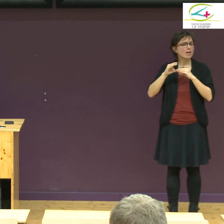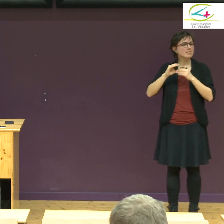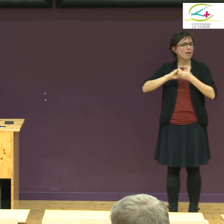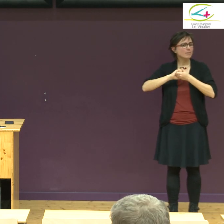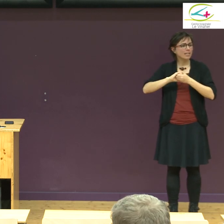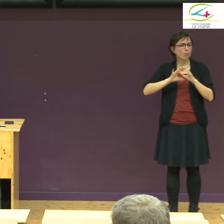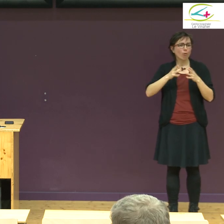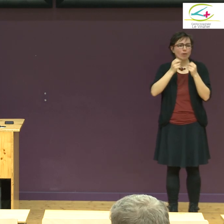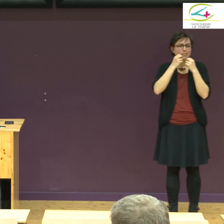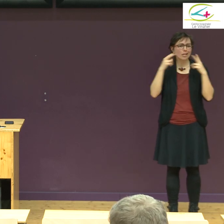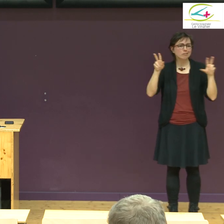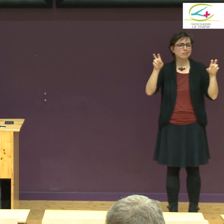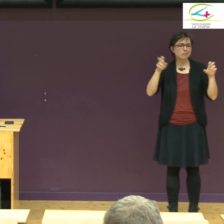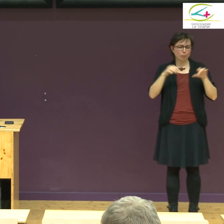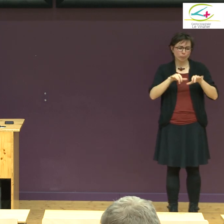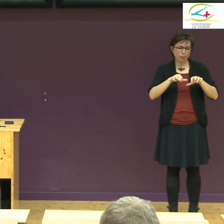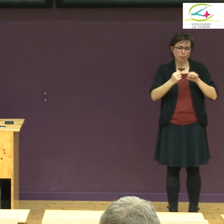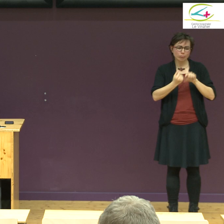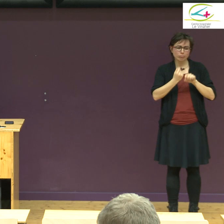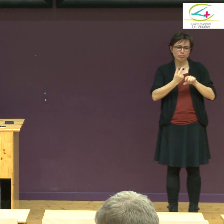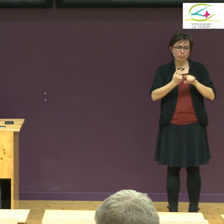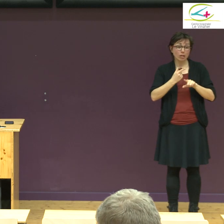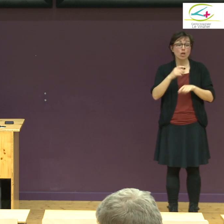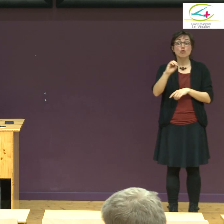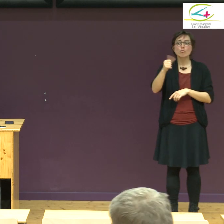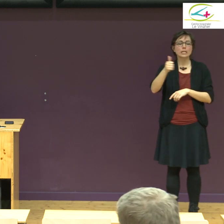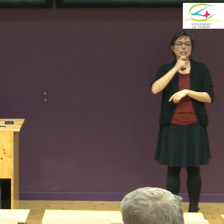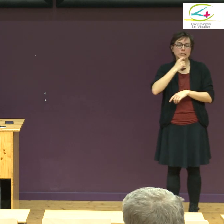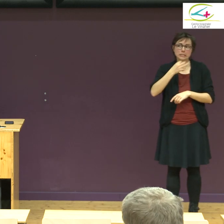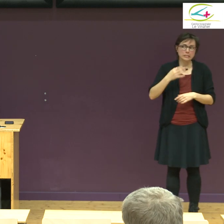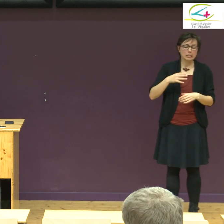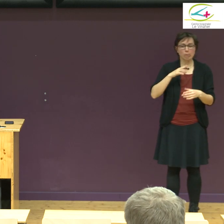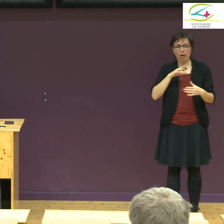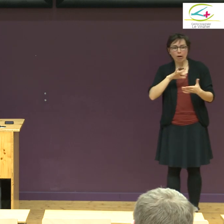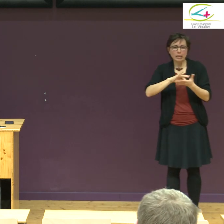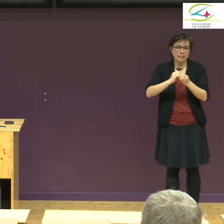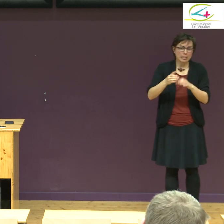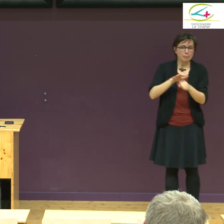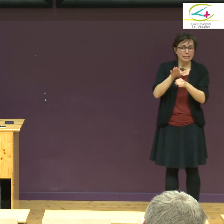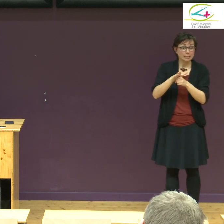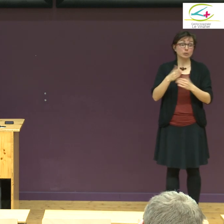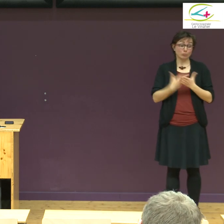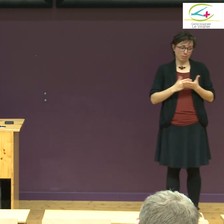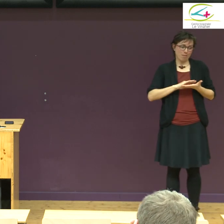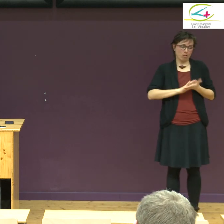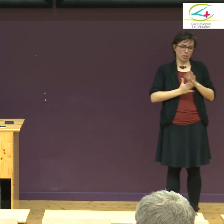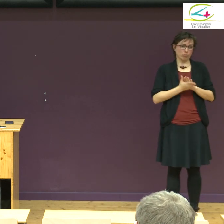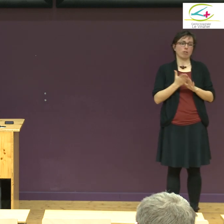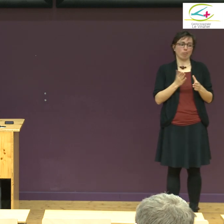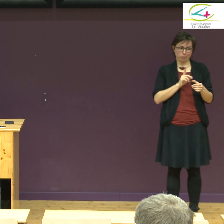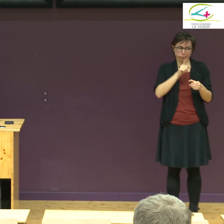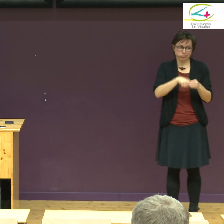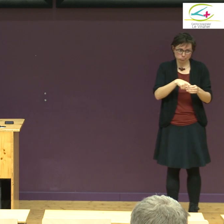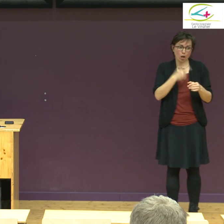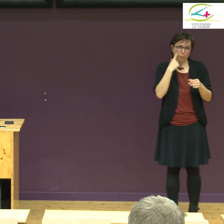chats en ligne. On passait de la place du numérique et du fait qu'ils ont manqué de professionnels de santé en ligne, c'est très clair. En tout cas, les associations sont de plus en plus présentes. J'ai plus